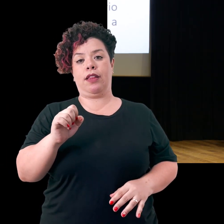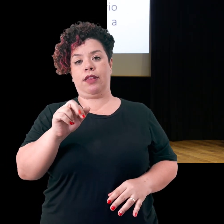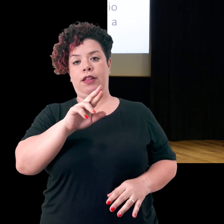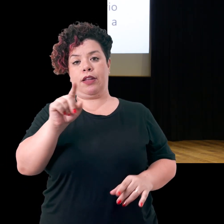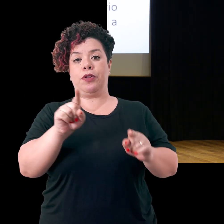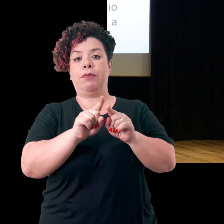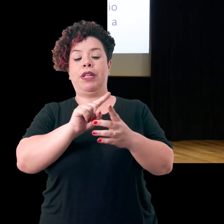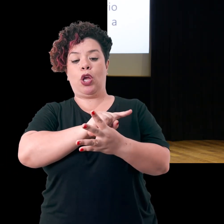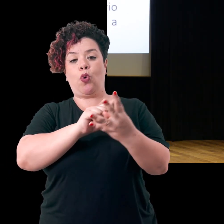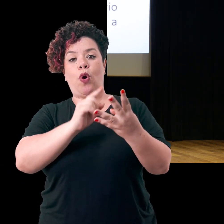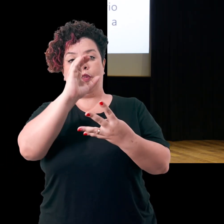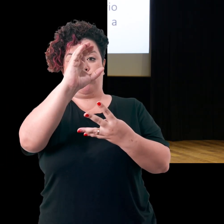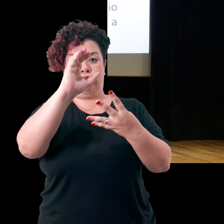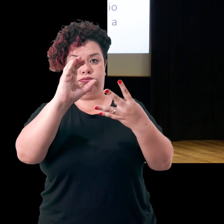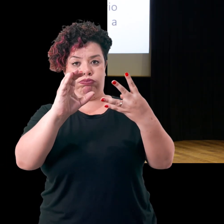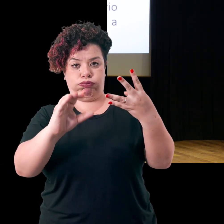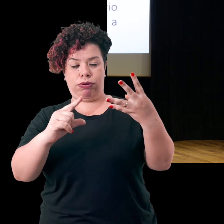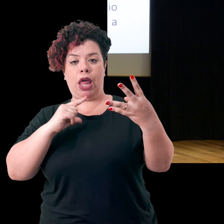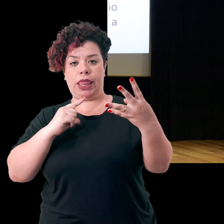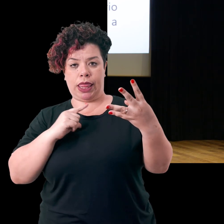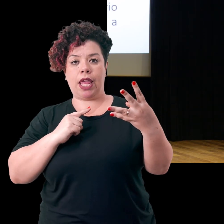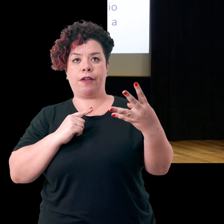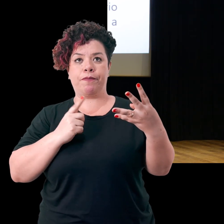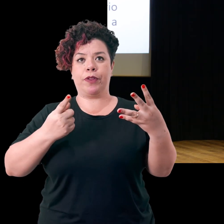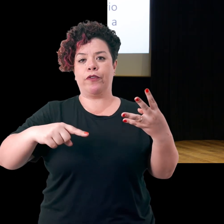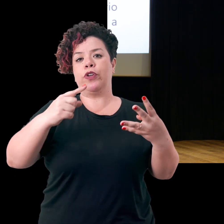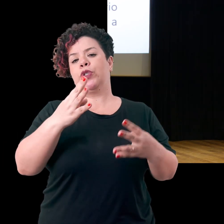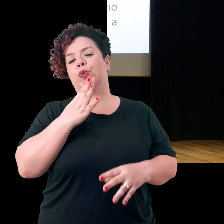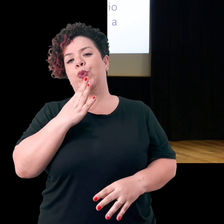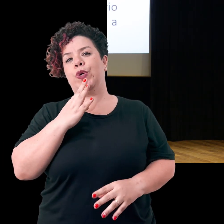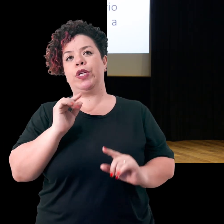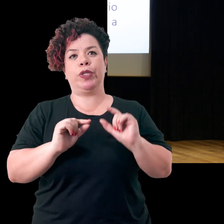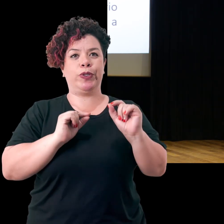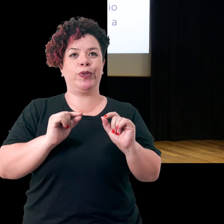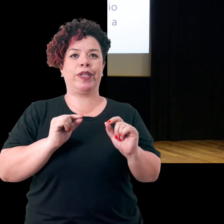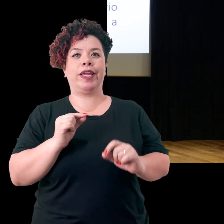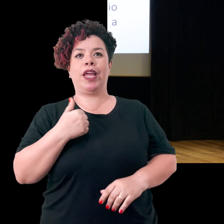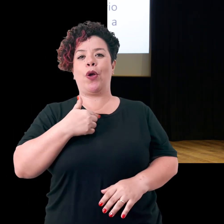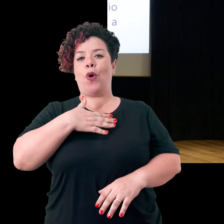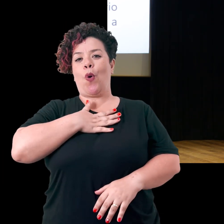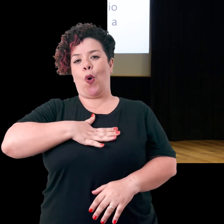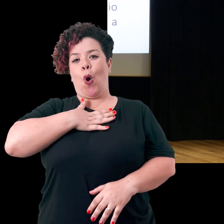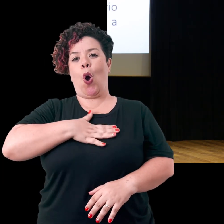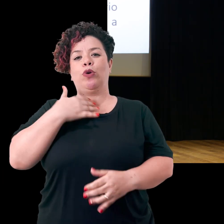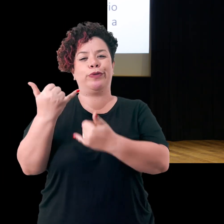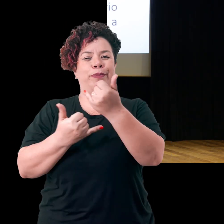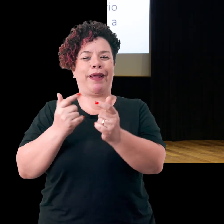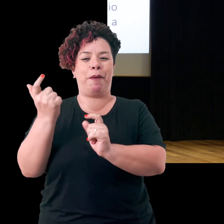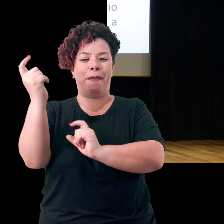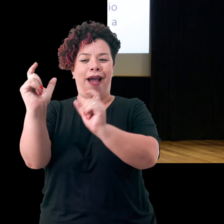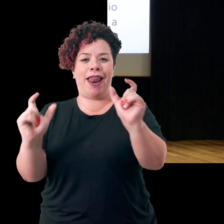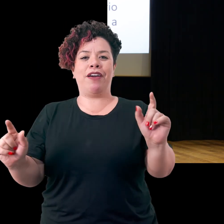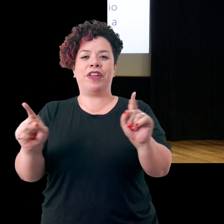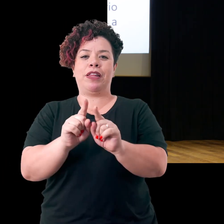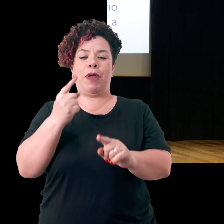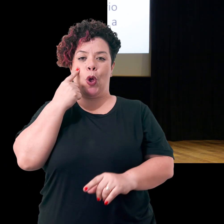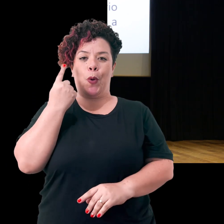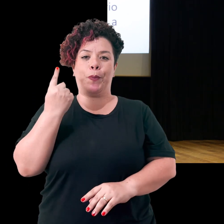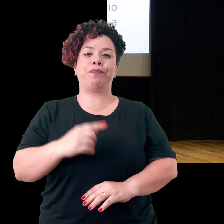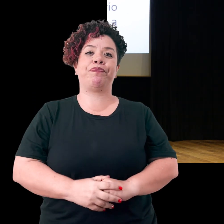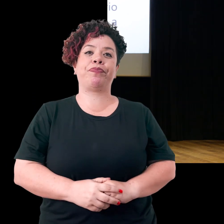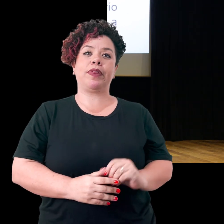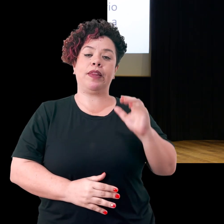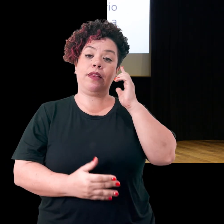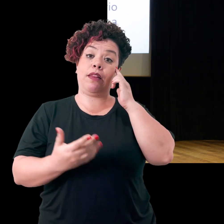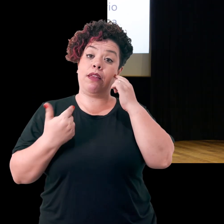4 Cs, os 4 Cs. Né? Para quem me conhece, né, eu gosto de brincar com palavras, e aqui é uma delas. Né?